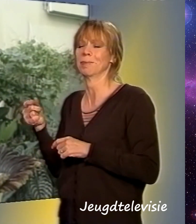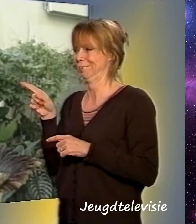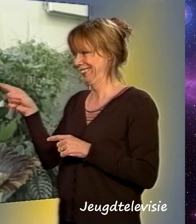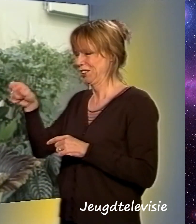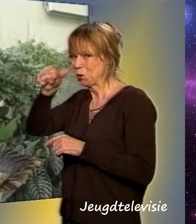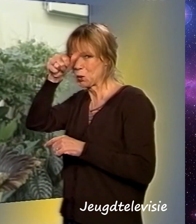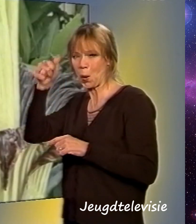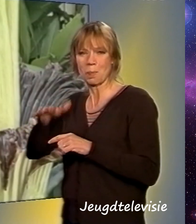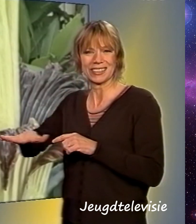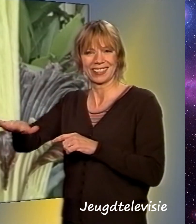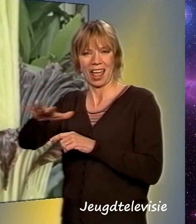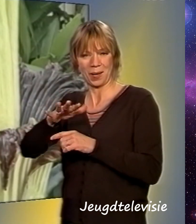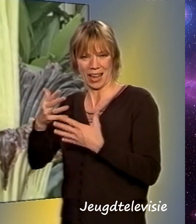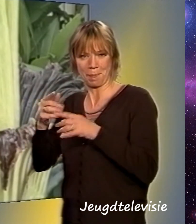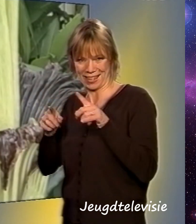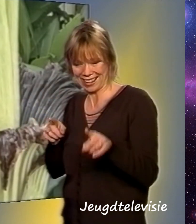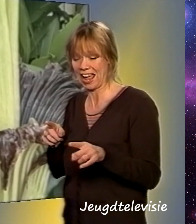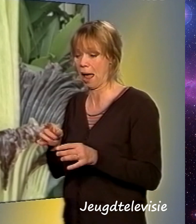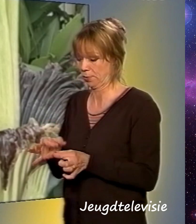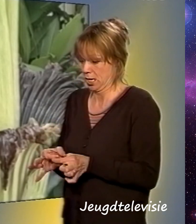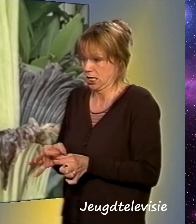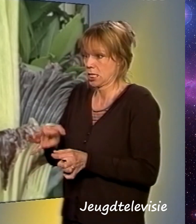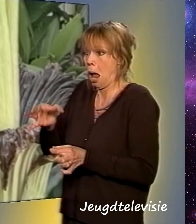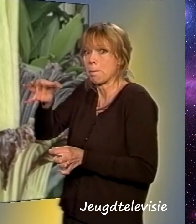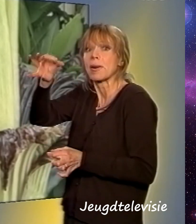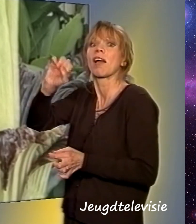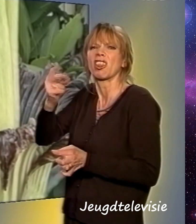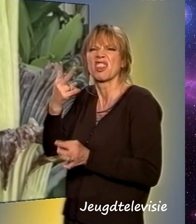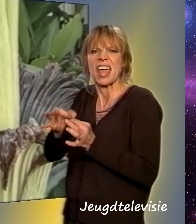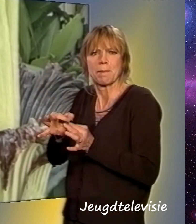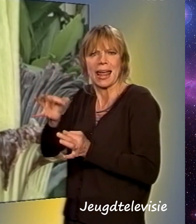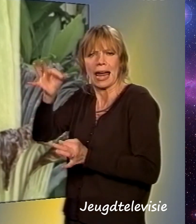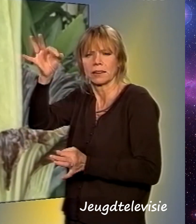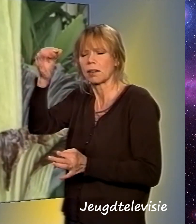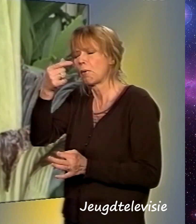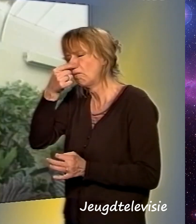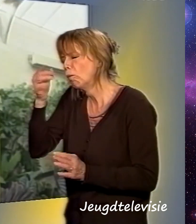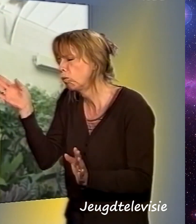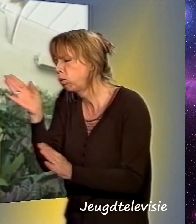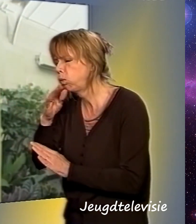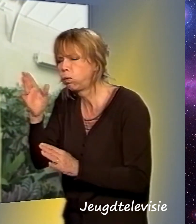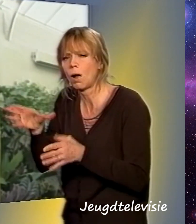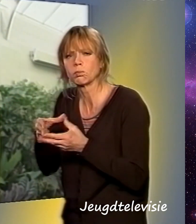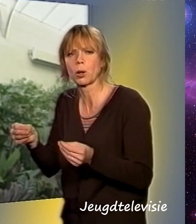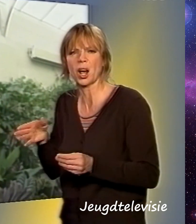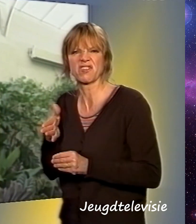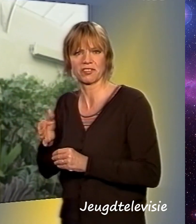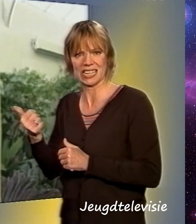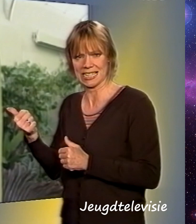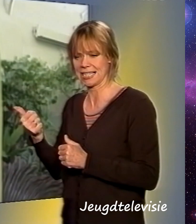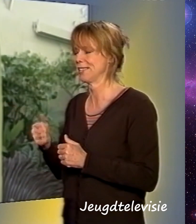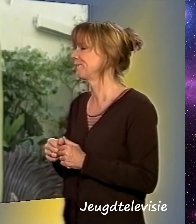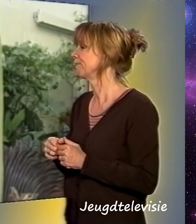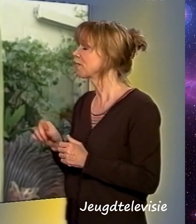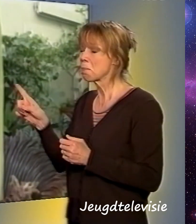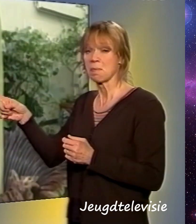de stamper van de bloem kan wel zo'n 2 meter hoog worden en stinkt vreselijk naar rotte vis de plant staat maar heel af en